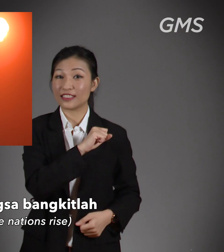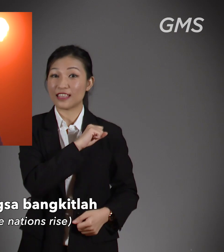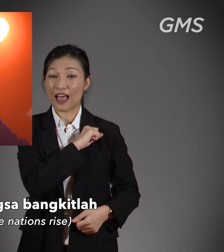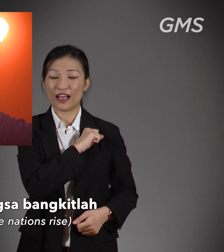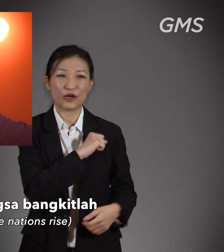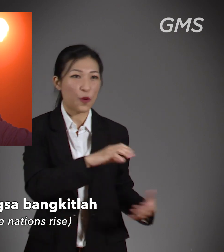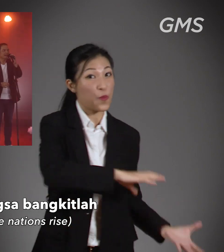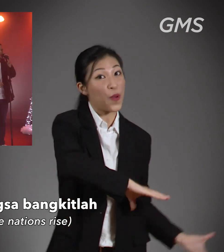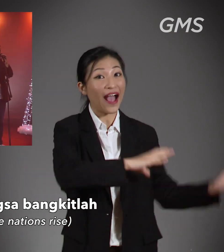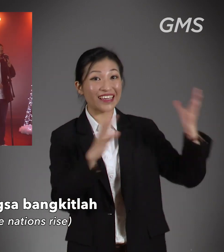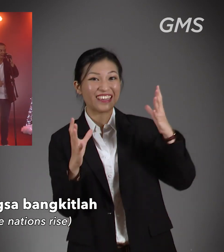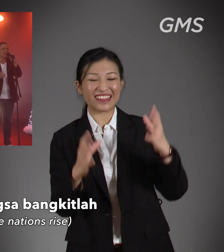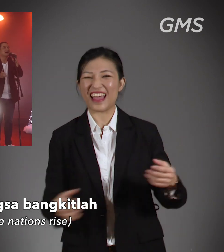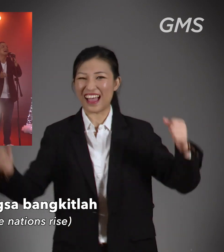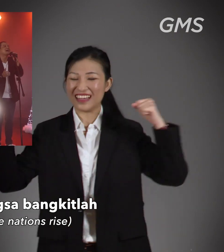Bangsa-bangsa